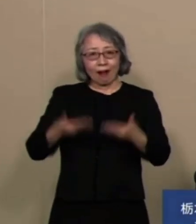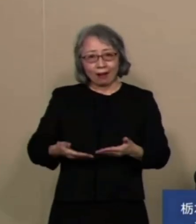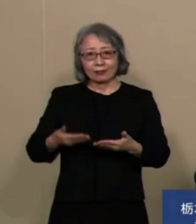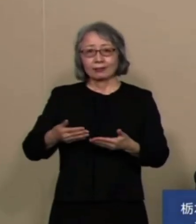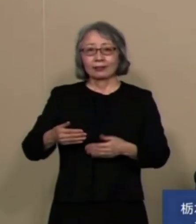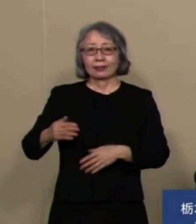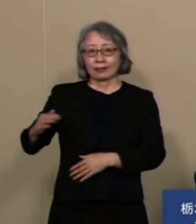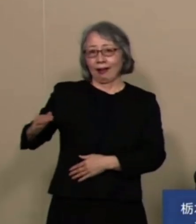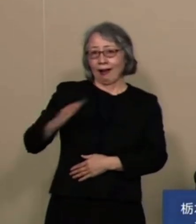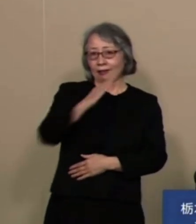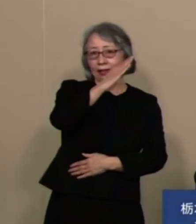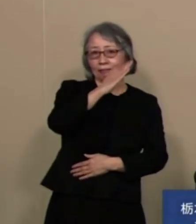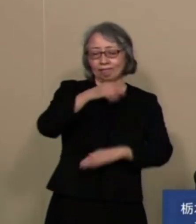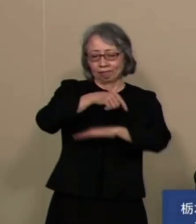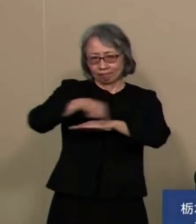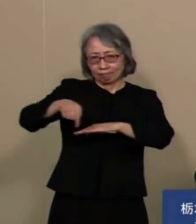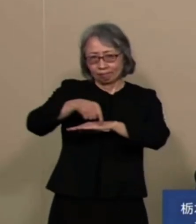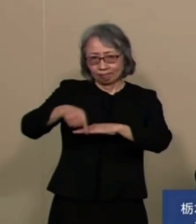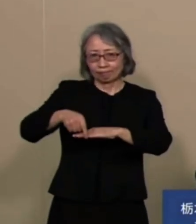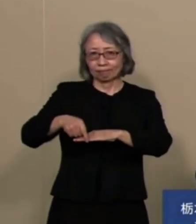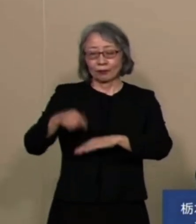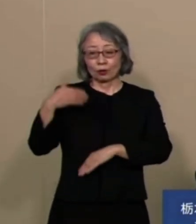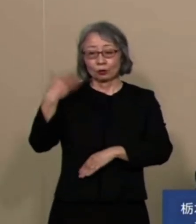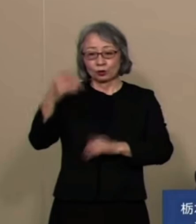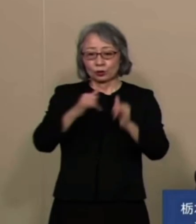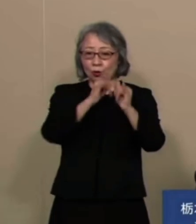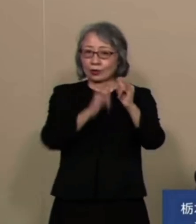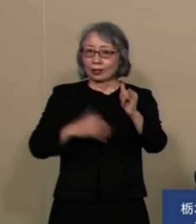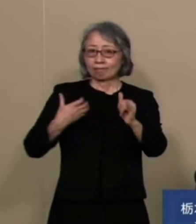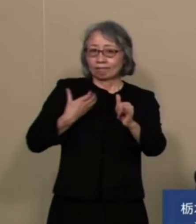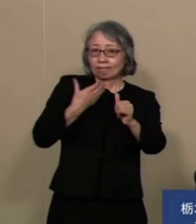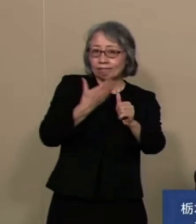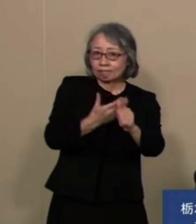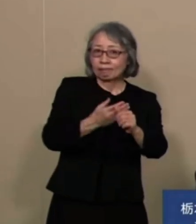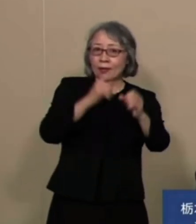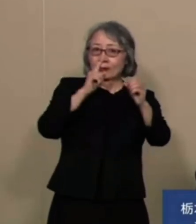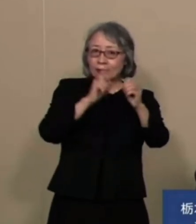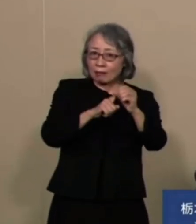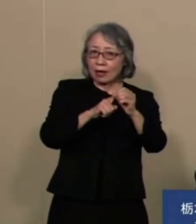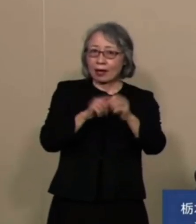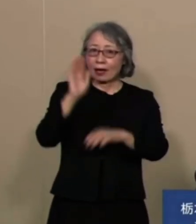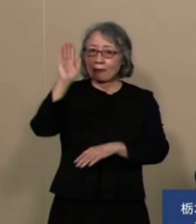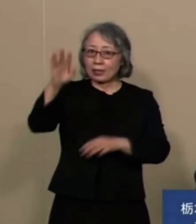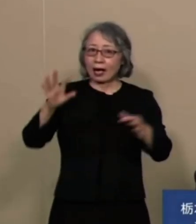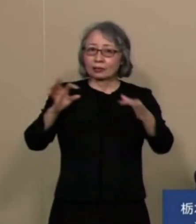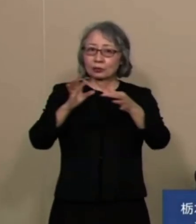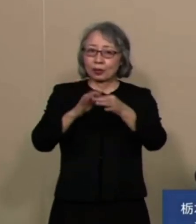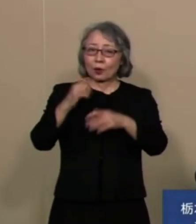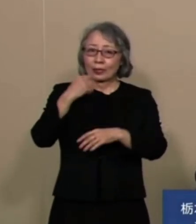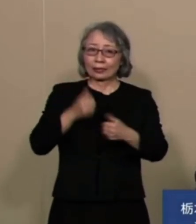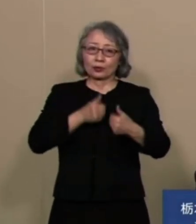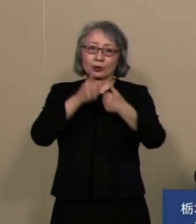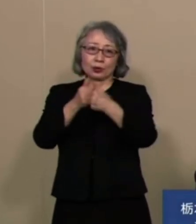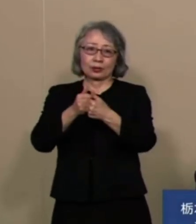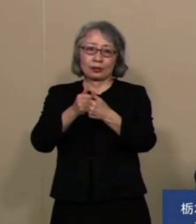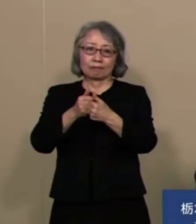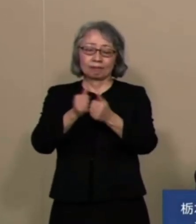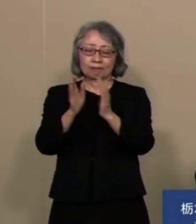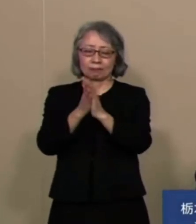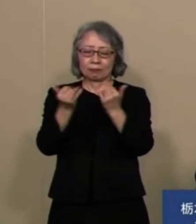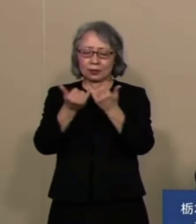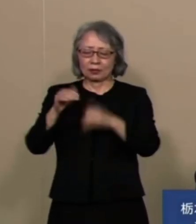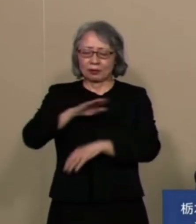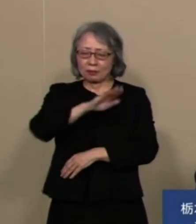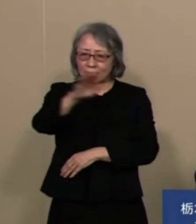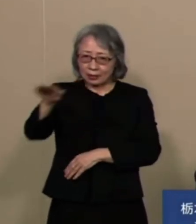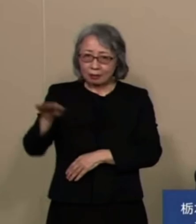栃の安定的発展を図り次の世代に継承していくための未来へつなぐ私の挑戦に